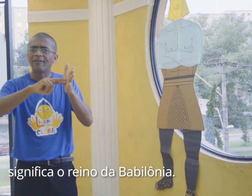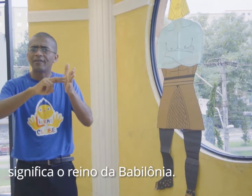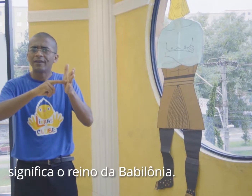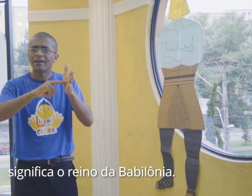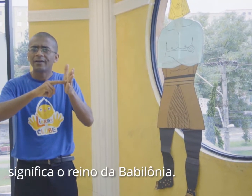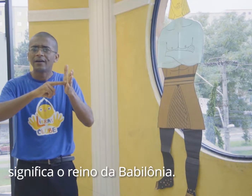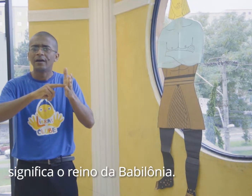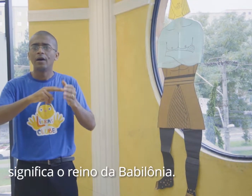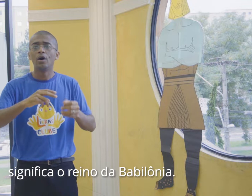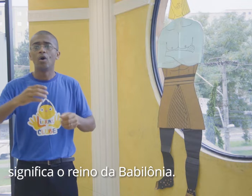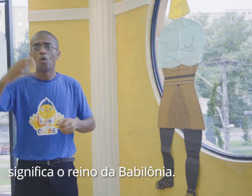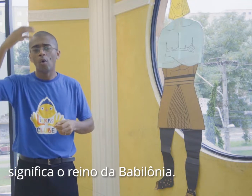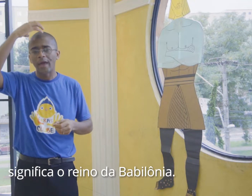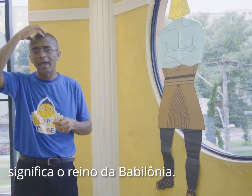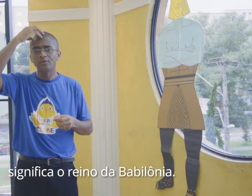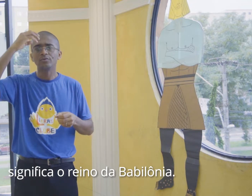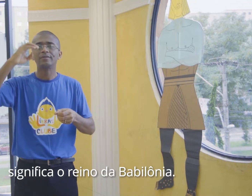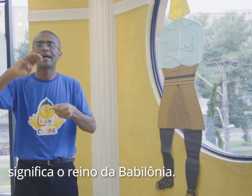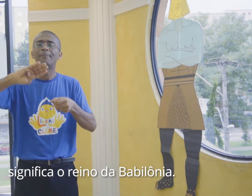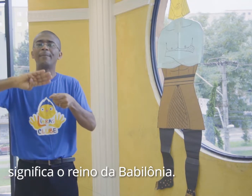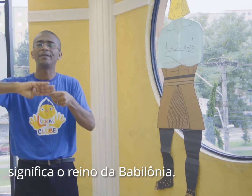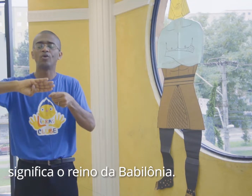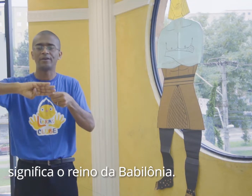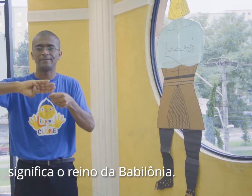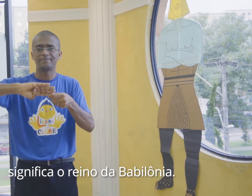significava o reino da Babilônia.